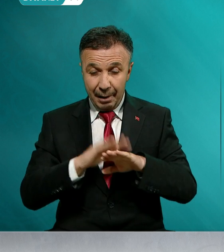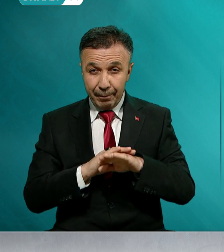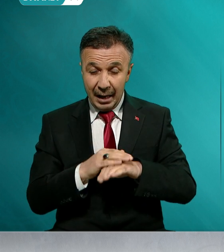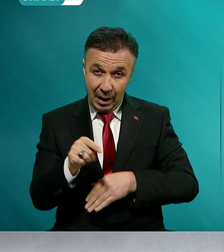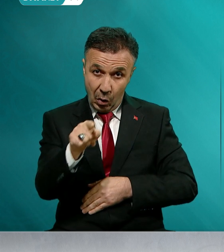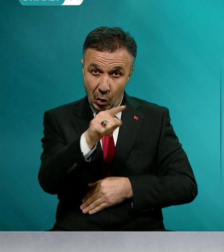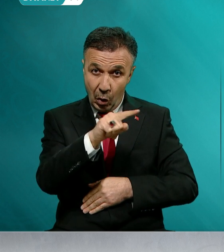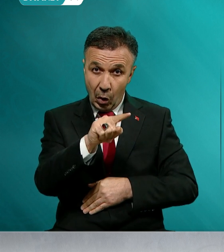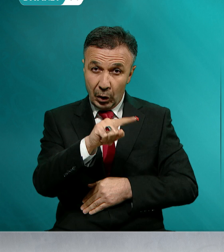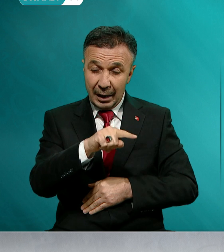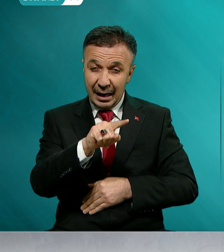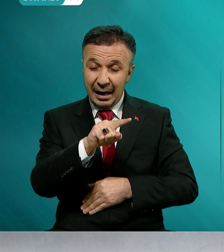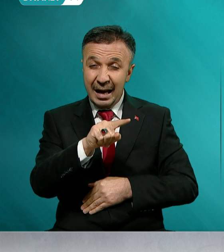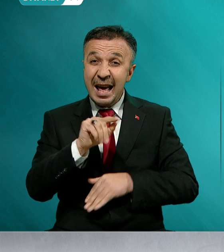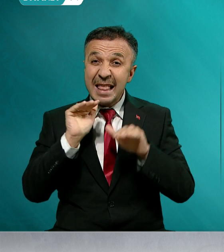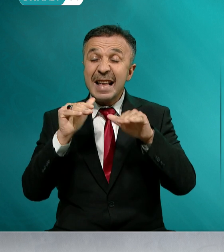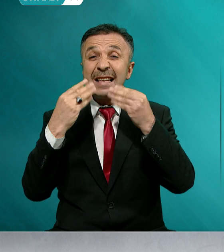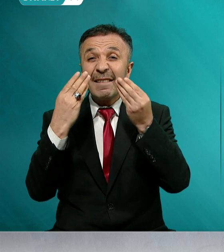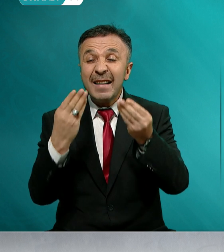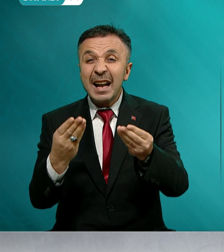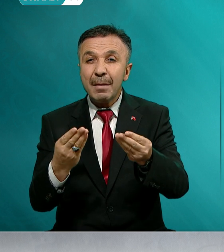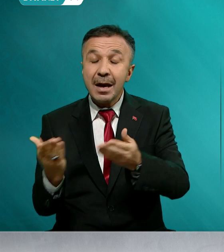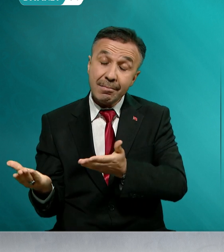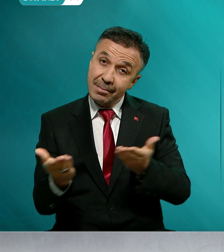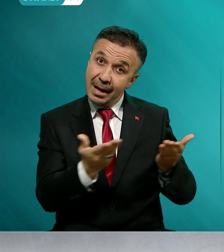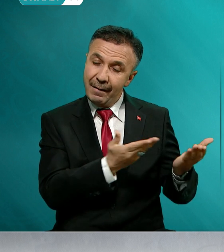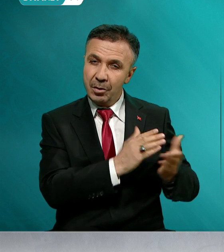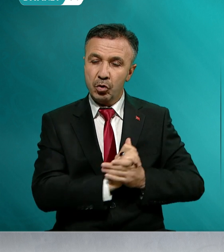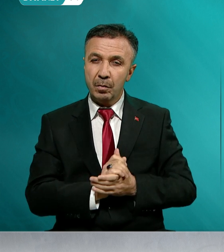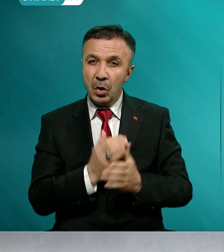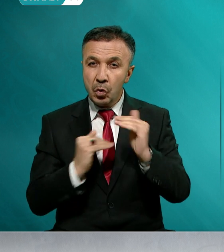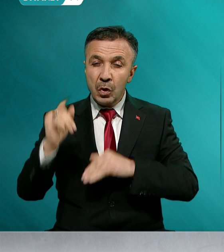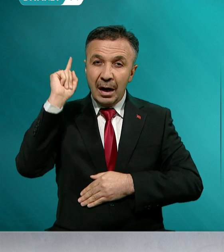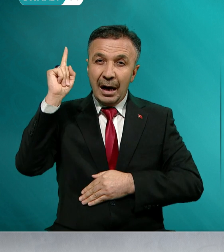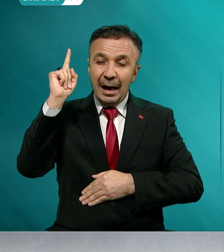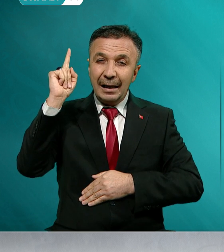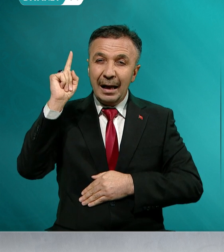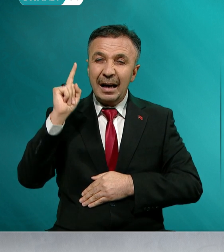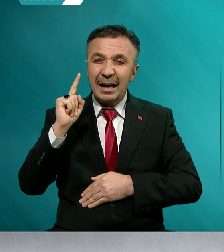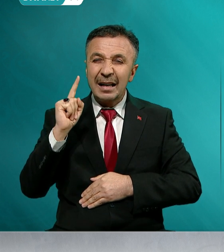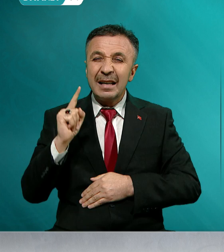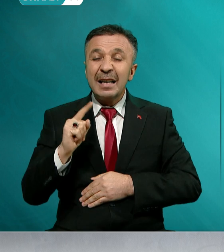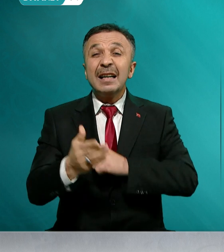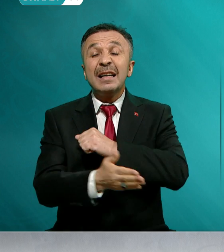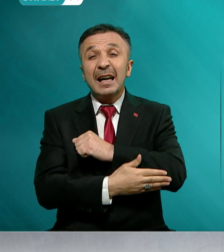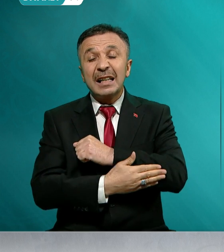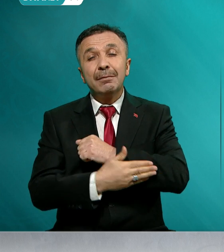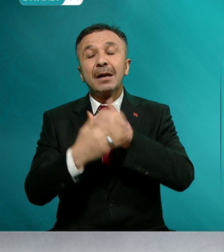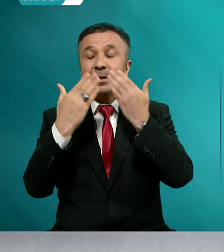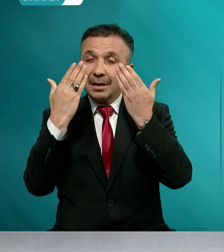onların yaralarını sarmaya davet ediyorum Yüce Mevla iyiliklerimizi